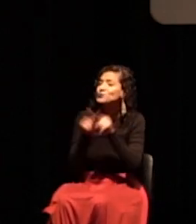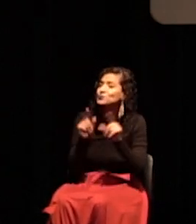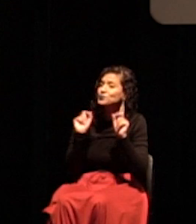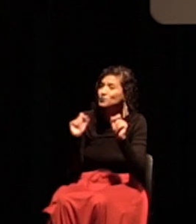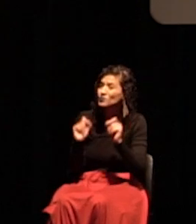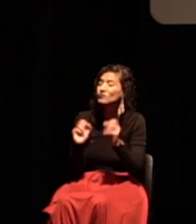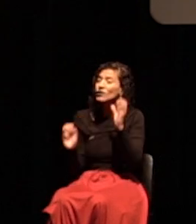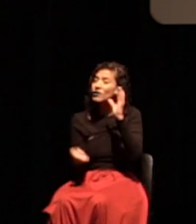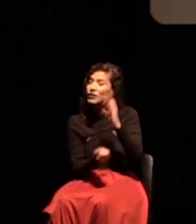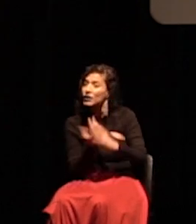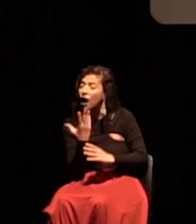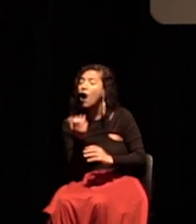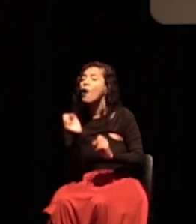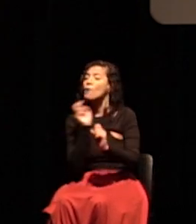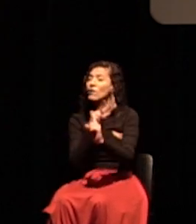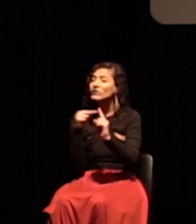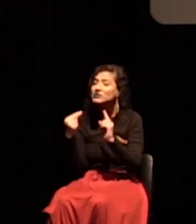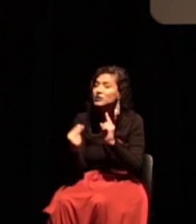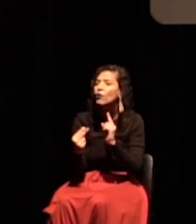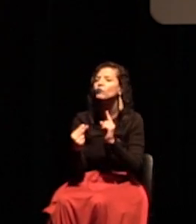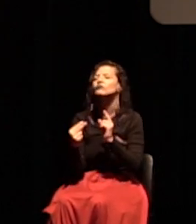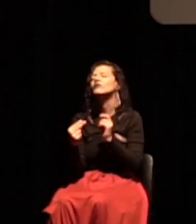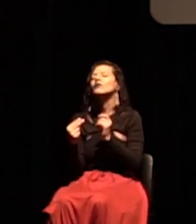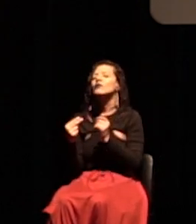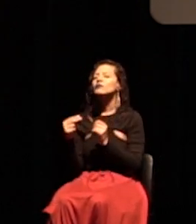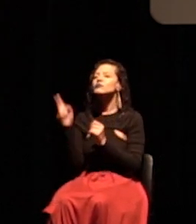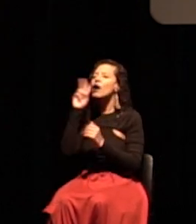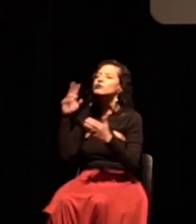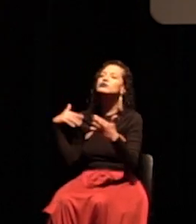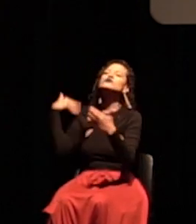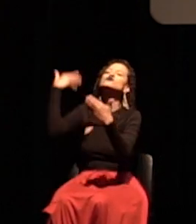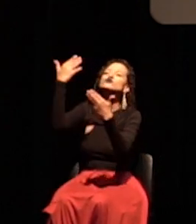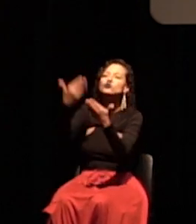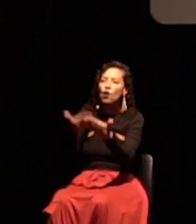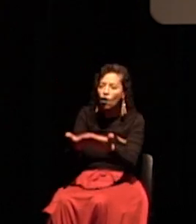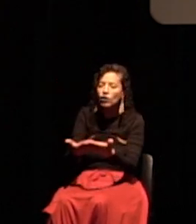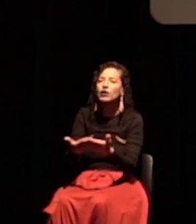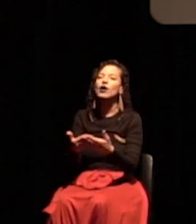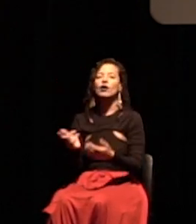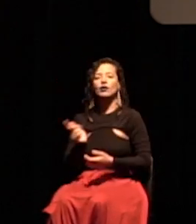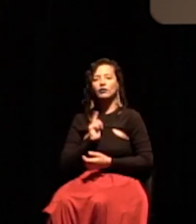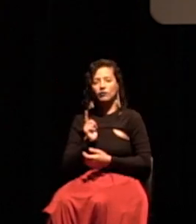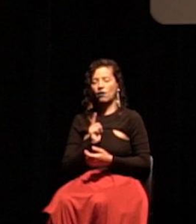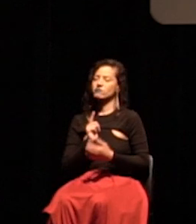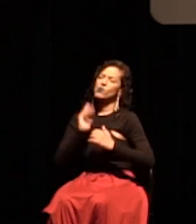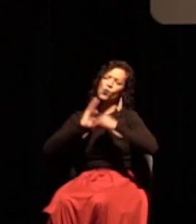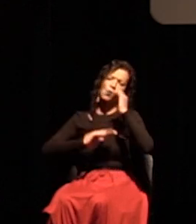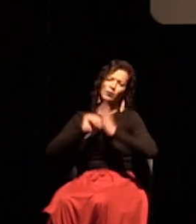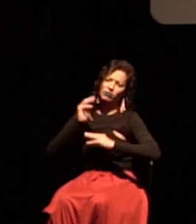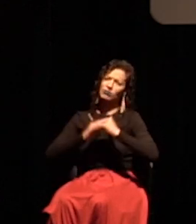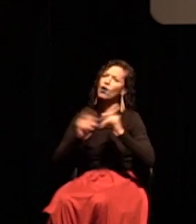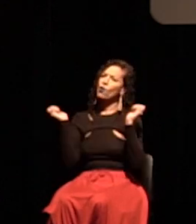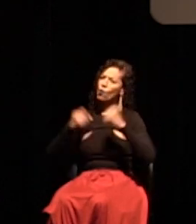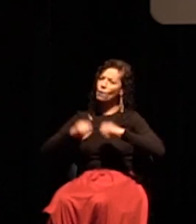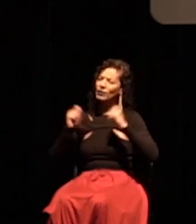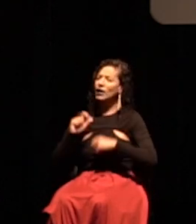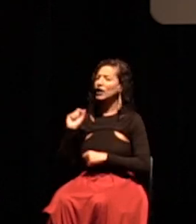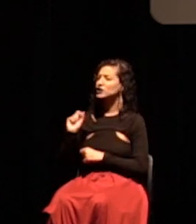construir uma visão, uma interpretação dessa história, nós contamos com a dedicação competente e com a participação de